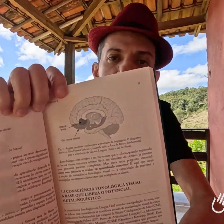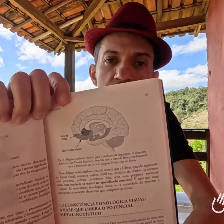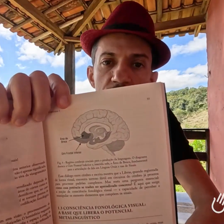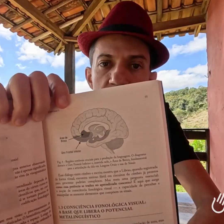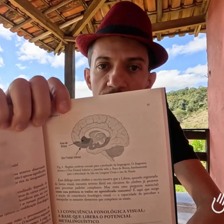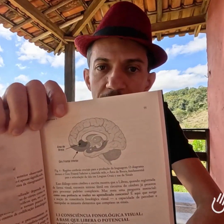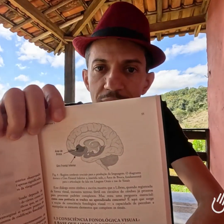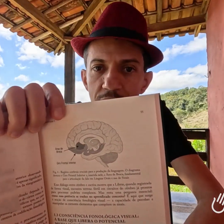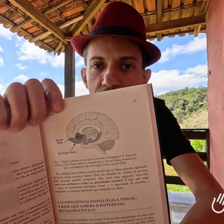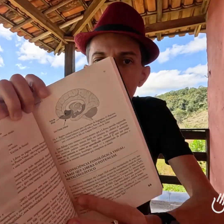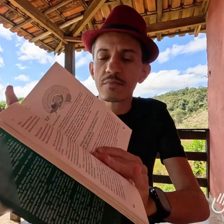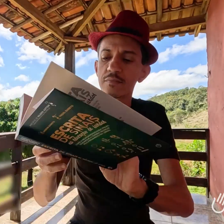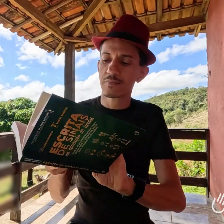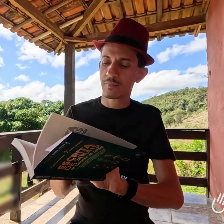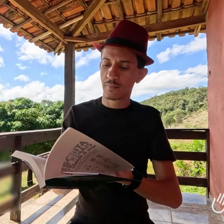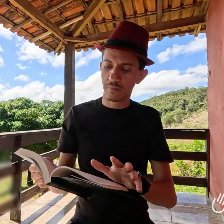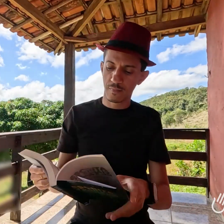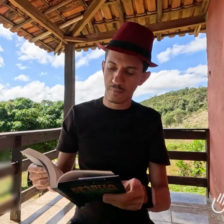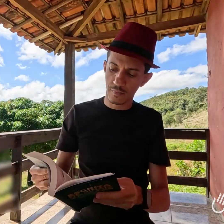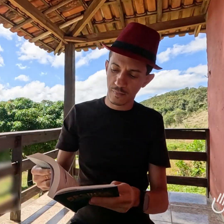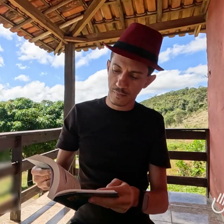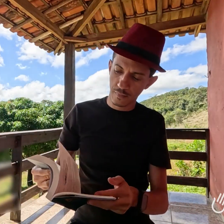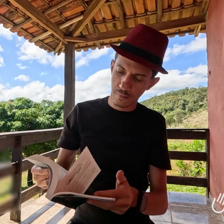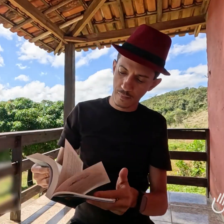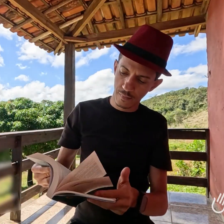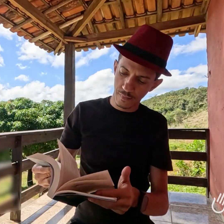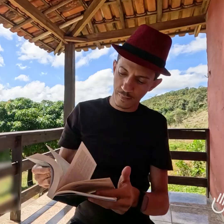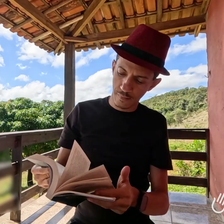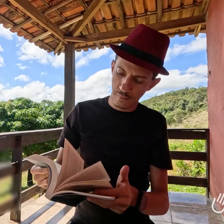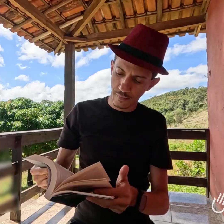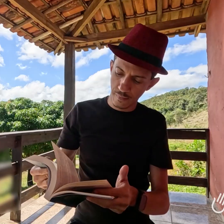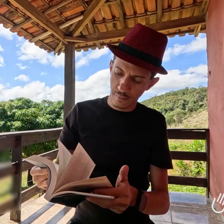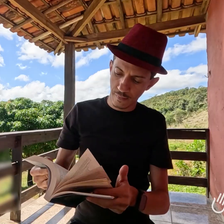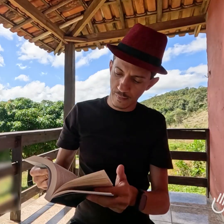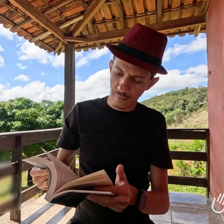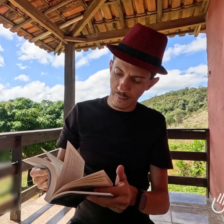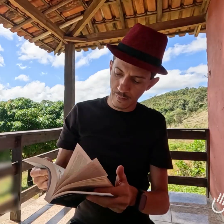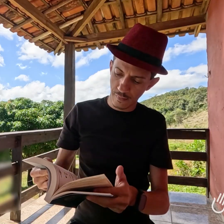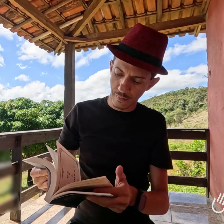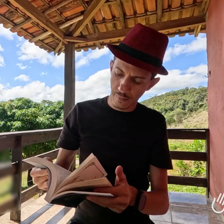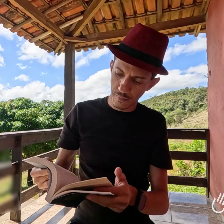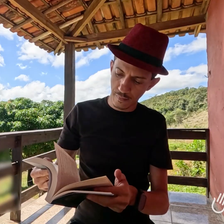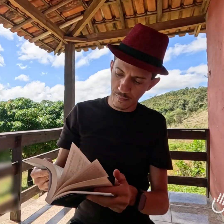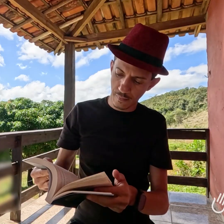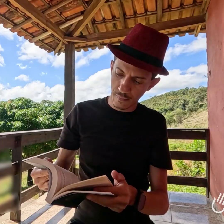e organizamos isso aqui passo a passo. Então você vai ter esquemas aqui mostrando o cérebro.